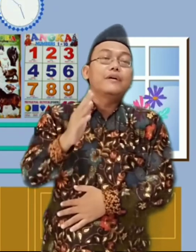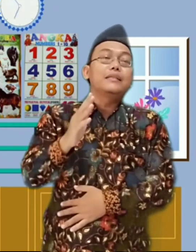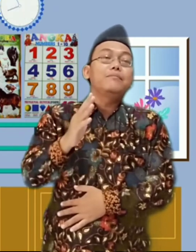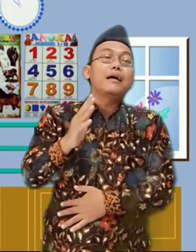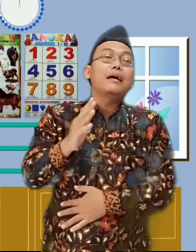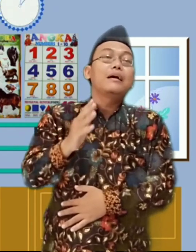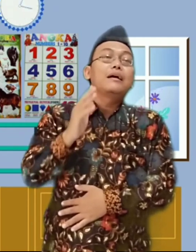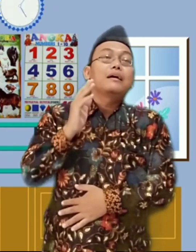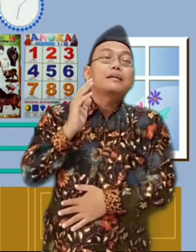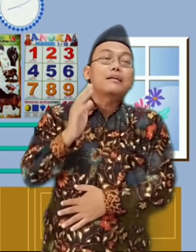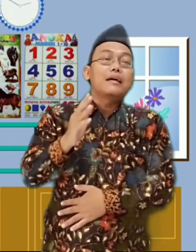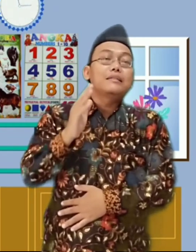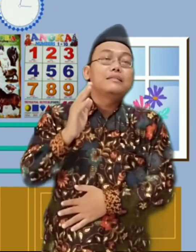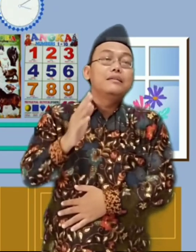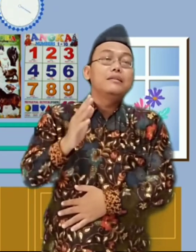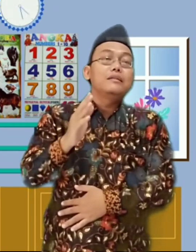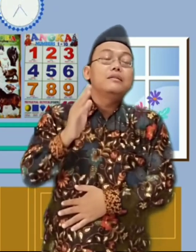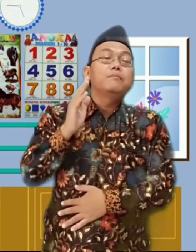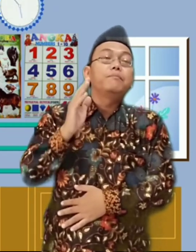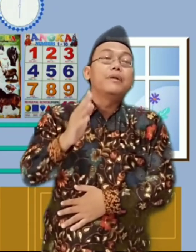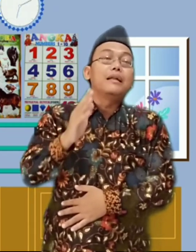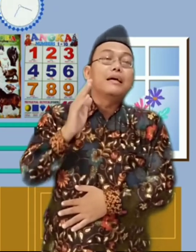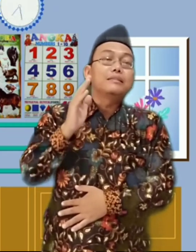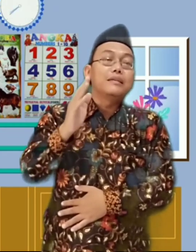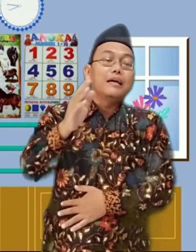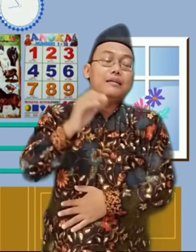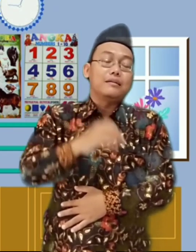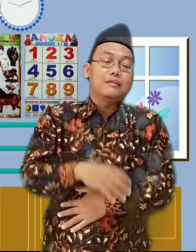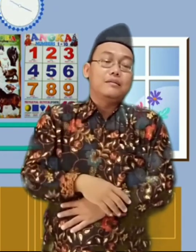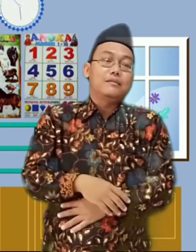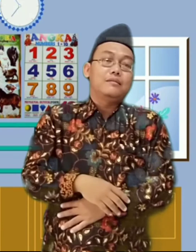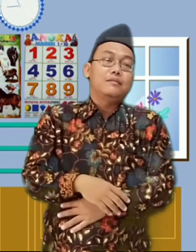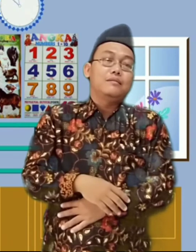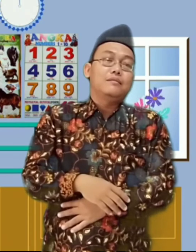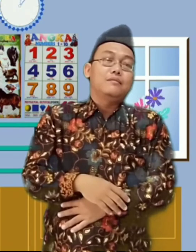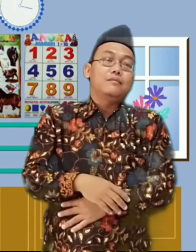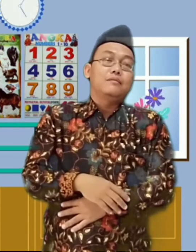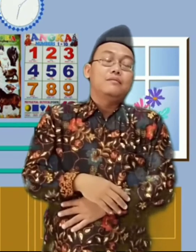dan Fatima rajin belajar.